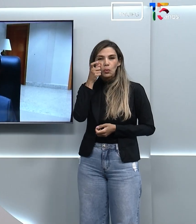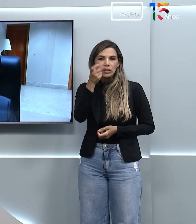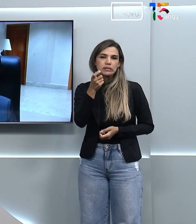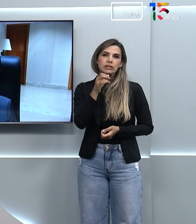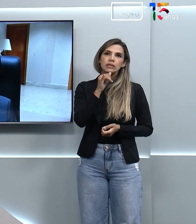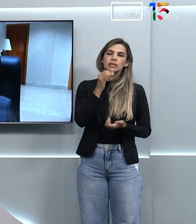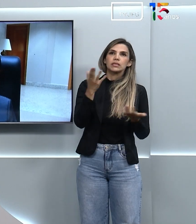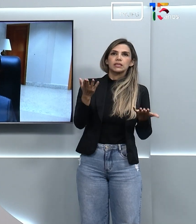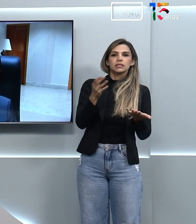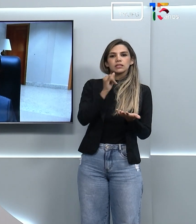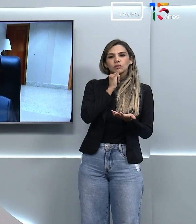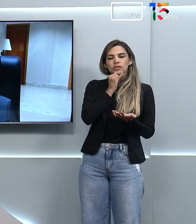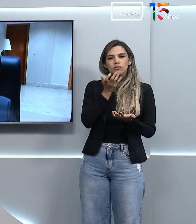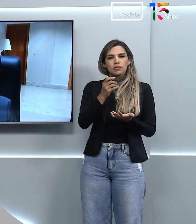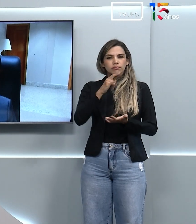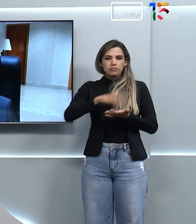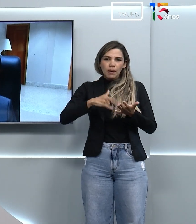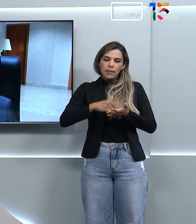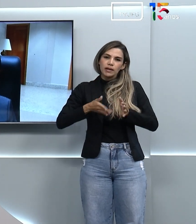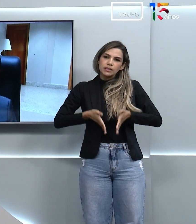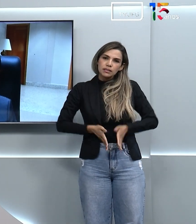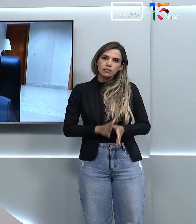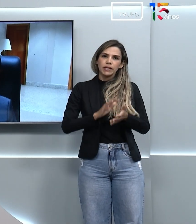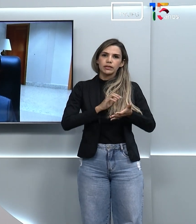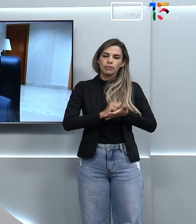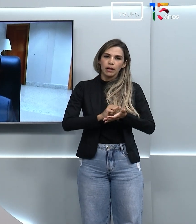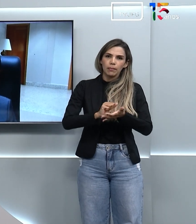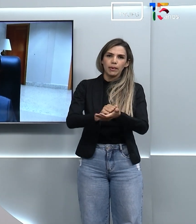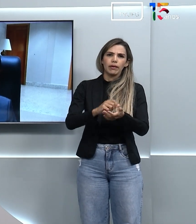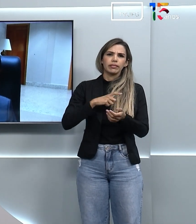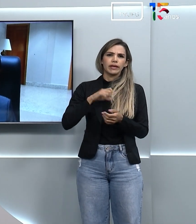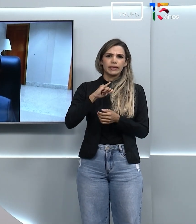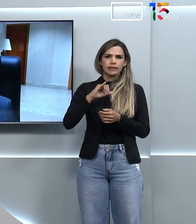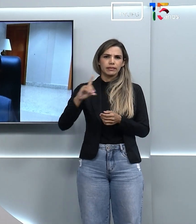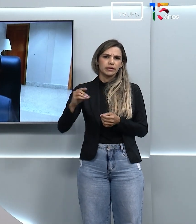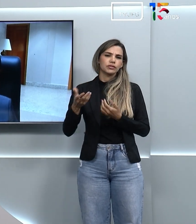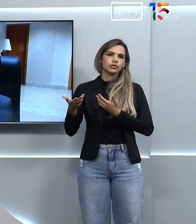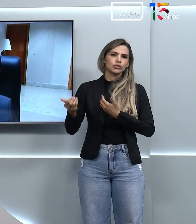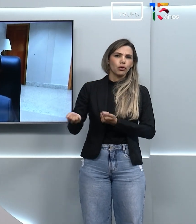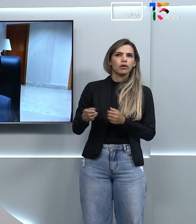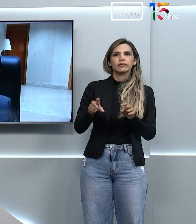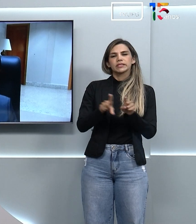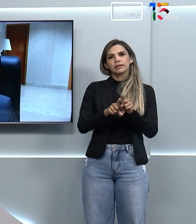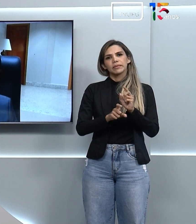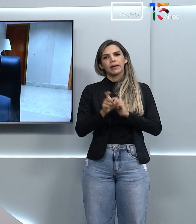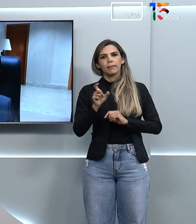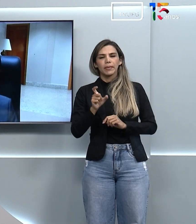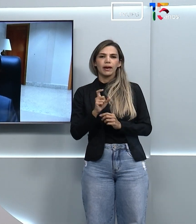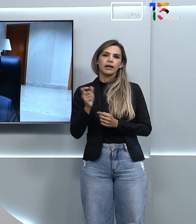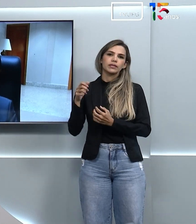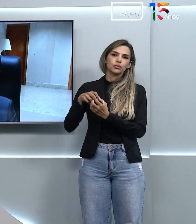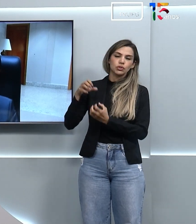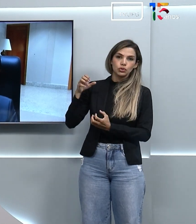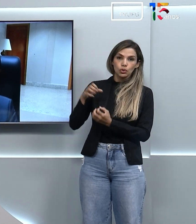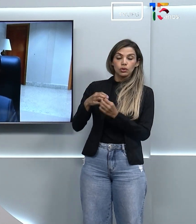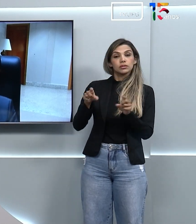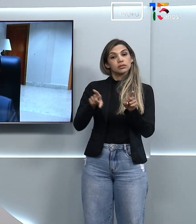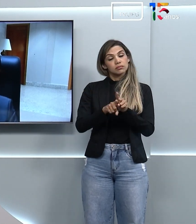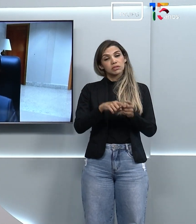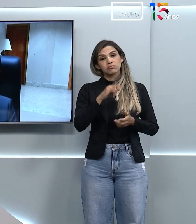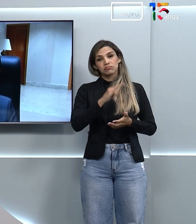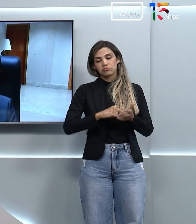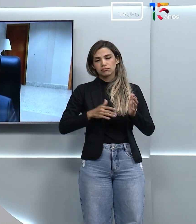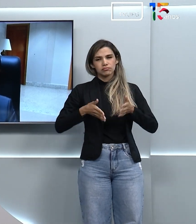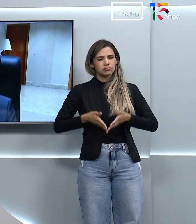alguma desses registros, né, que a gente falou aqui, tem o ID Jovem, tem o passaporte do idoso, não só o registro, né, da carteira de